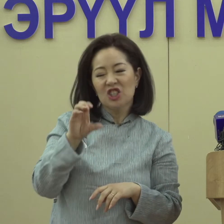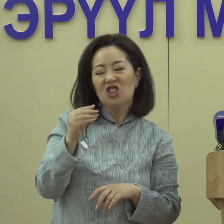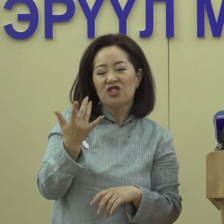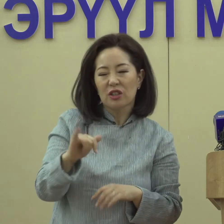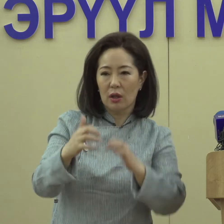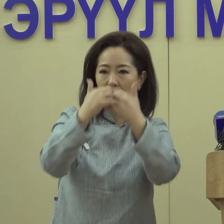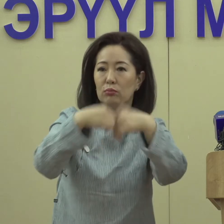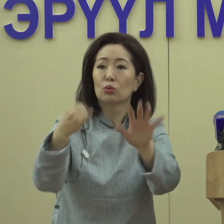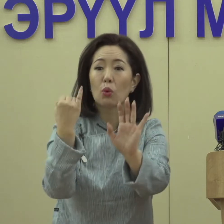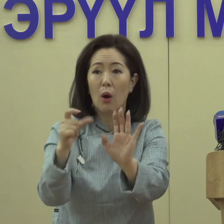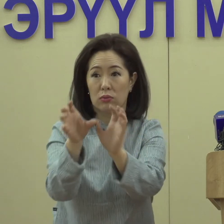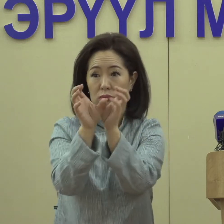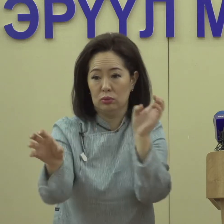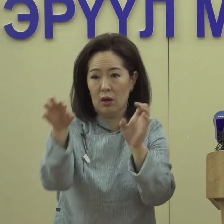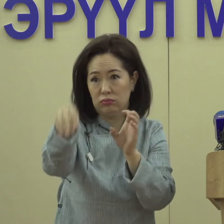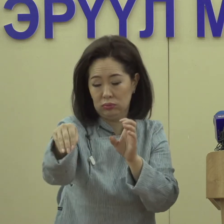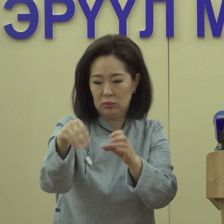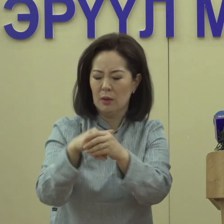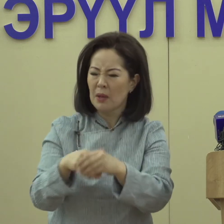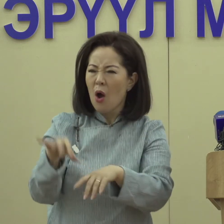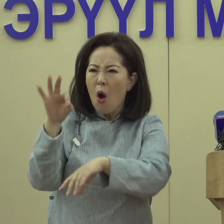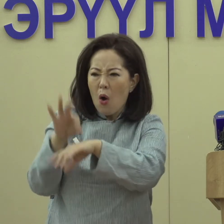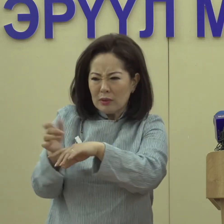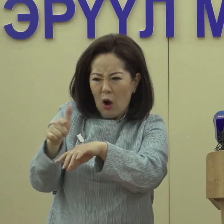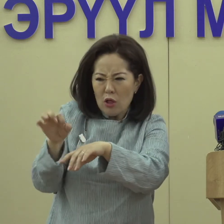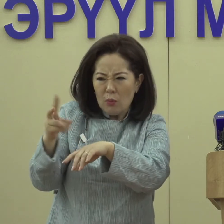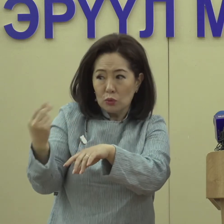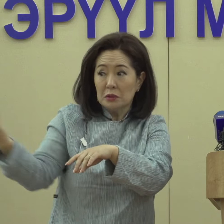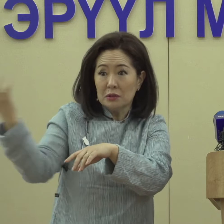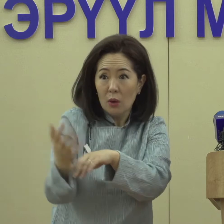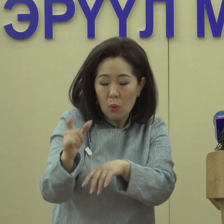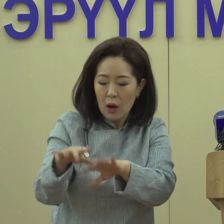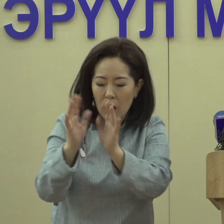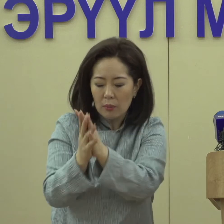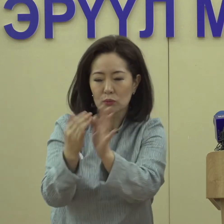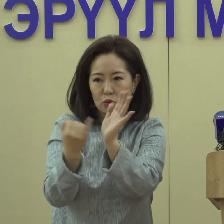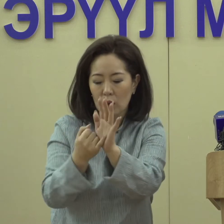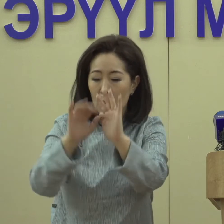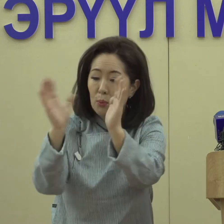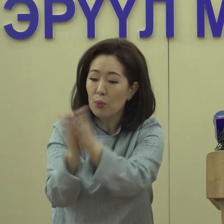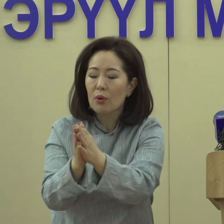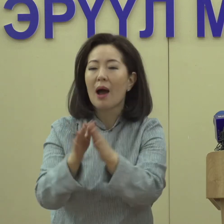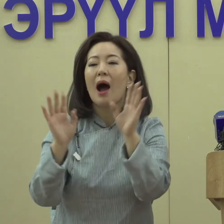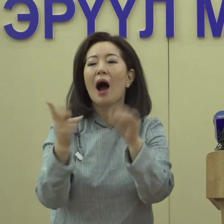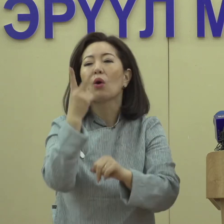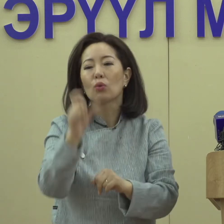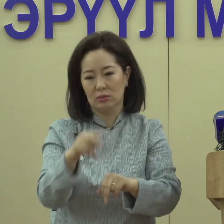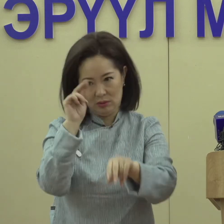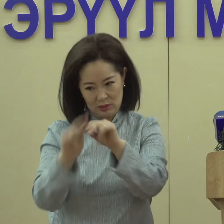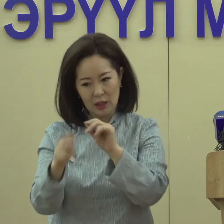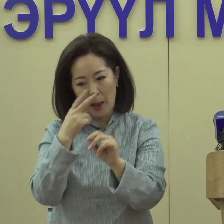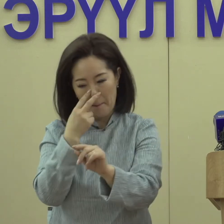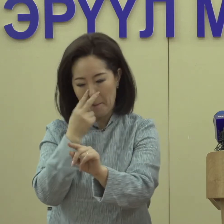иргэн, халдвартын голомтоос ирсэн ажиглалтанд бас 6 иргэн, ингээд нийтдээ 12 иргэнийг бид авлаа. Мөн бас